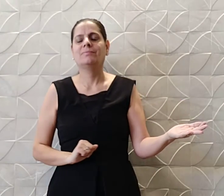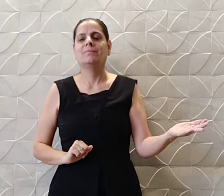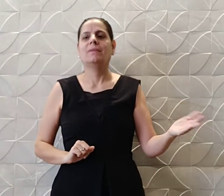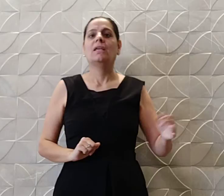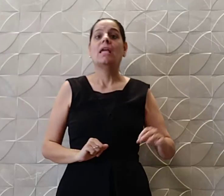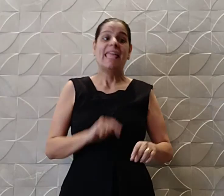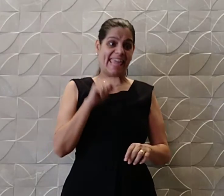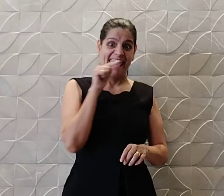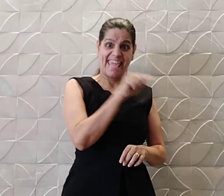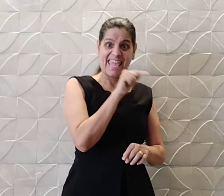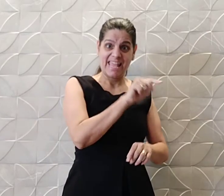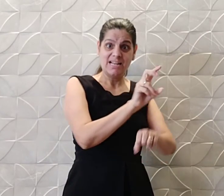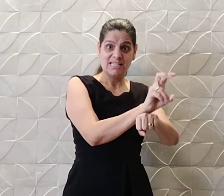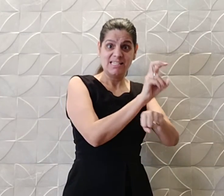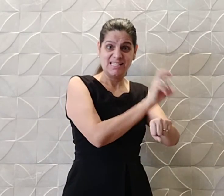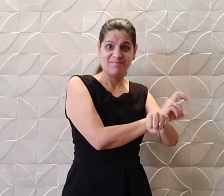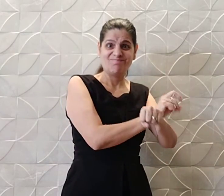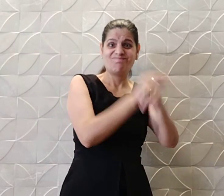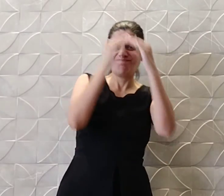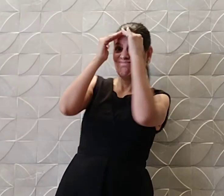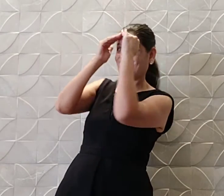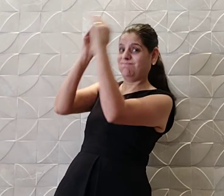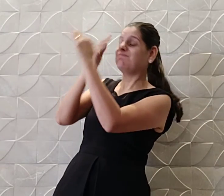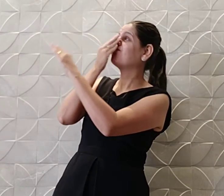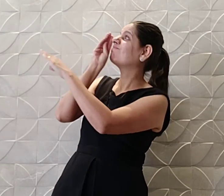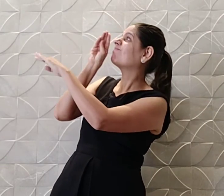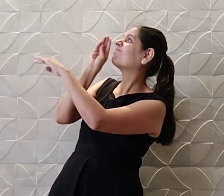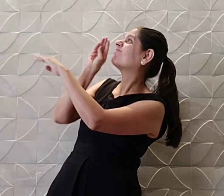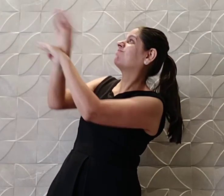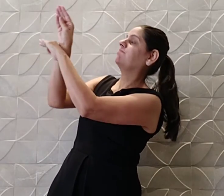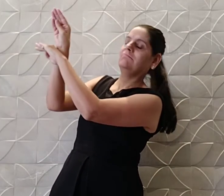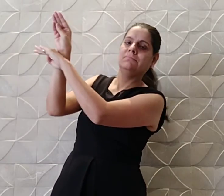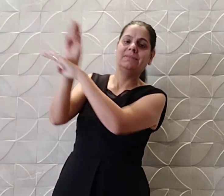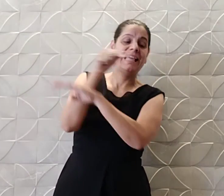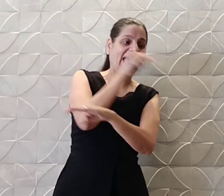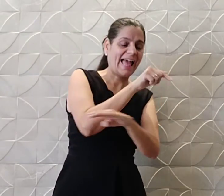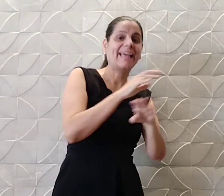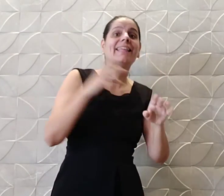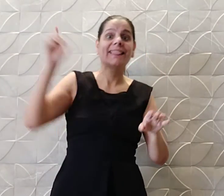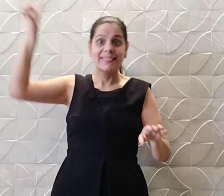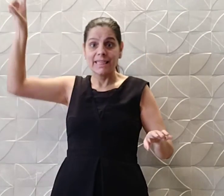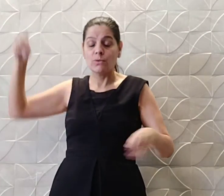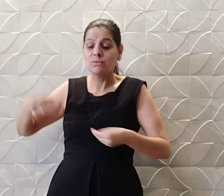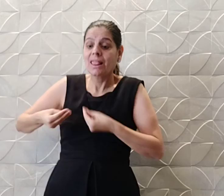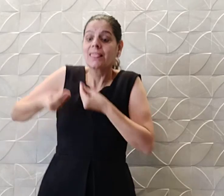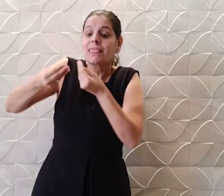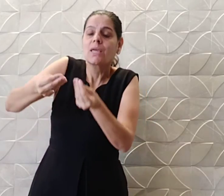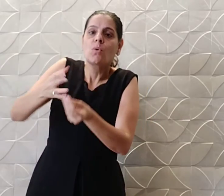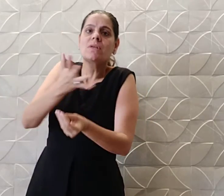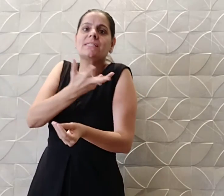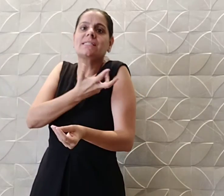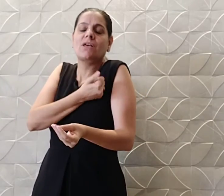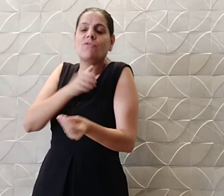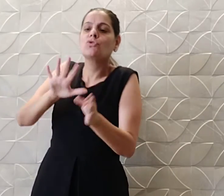Foram desobedientes e por isso Deus tornou a salvação acessível aos gentios para que seu próprio povo sentisse ciúmes.